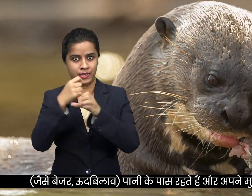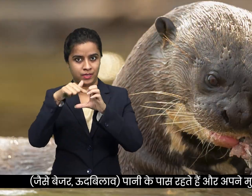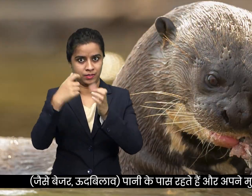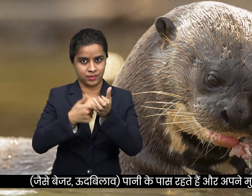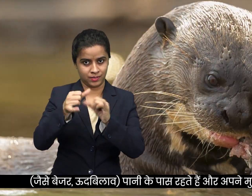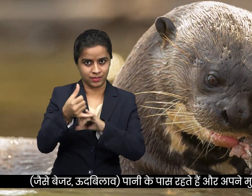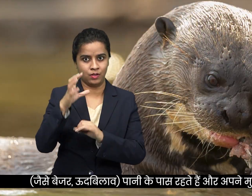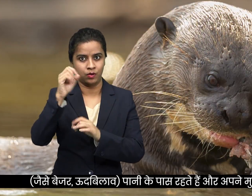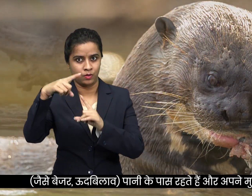बेजर,